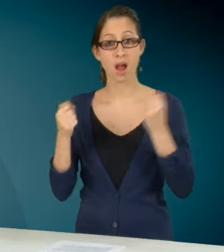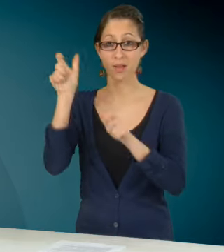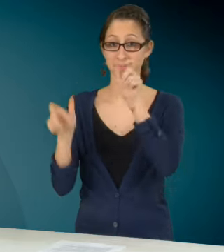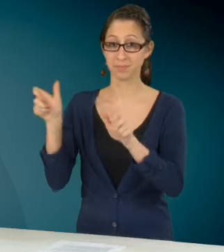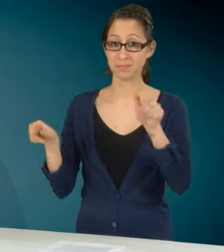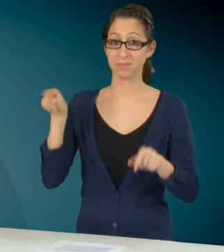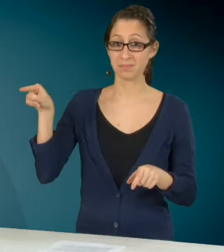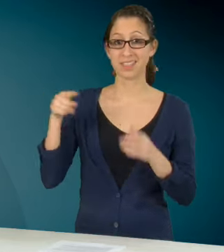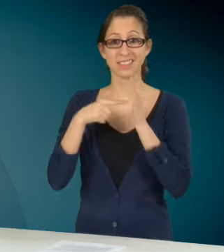kurzfilme zeigen